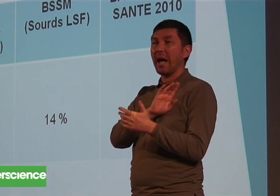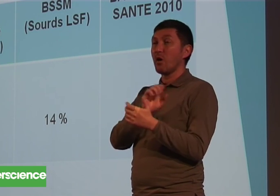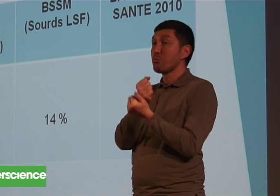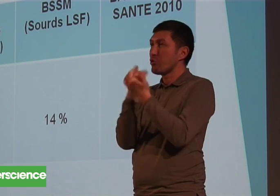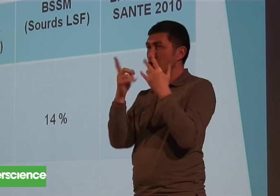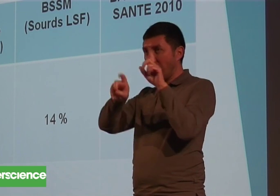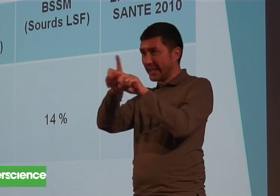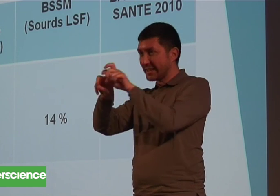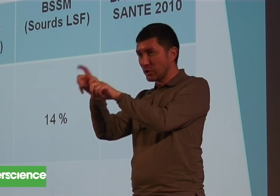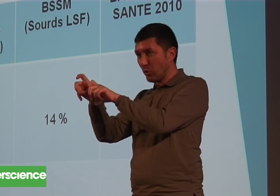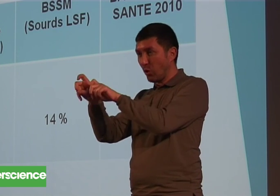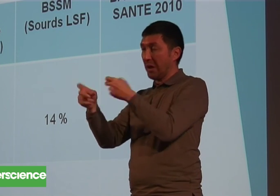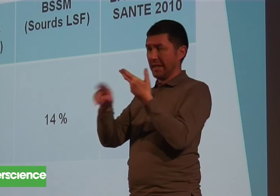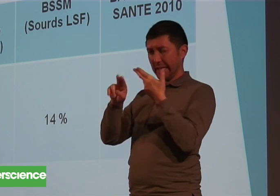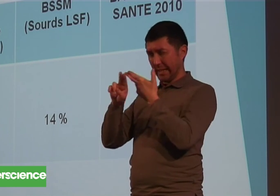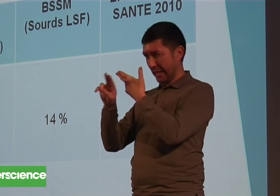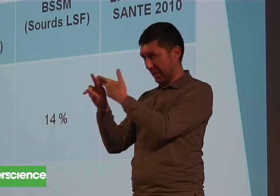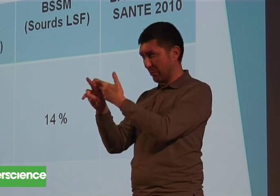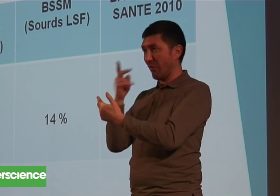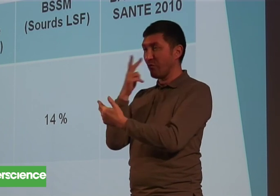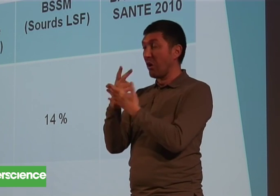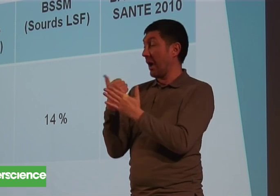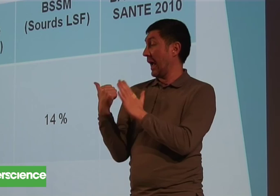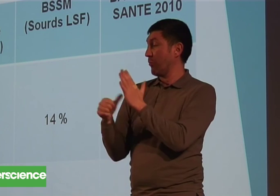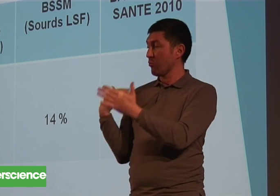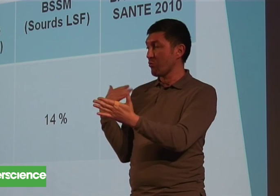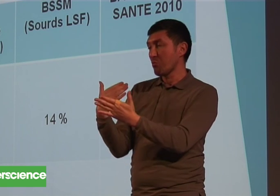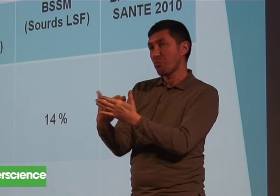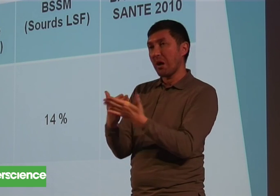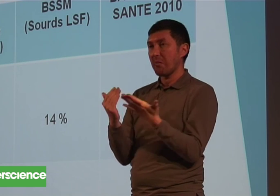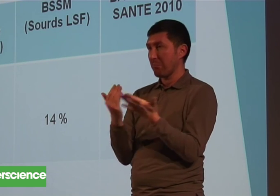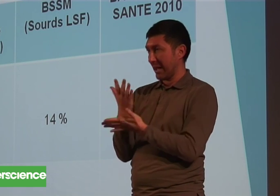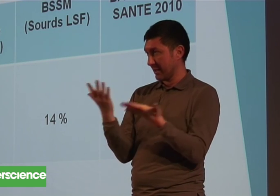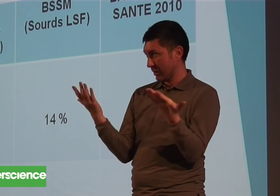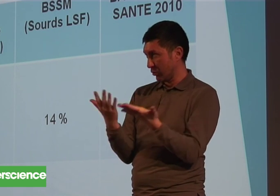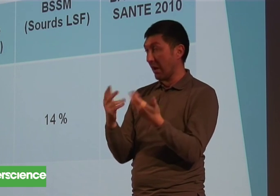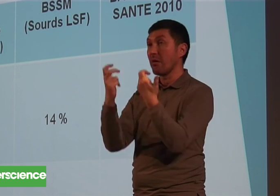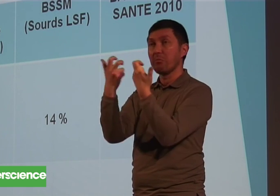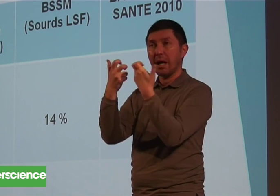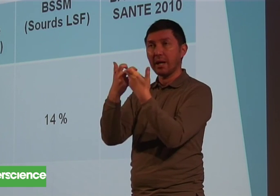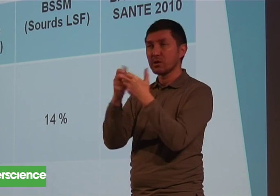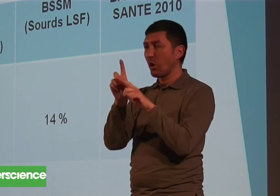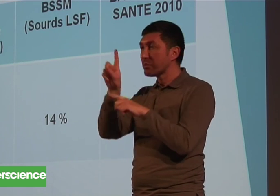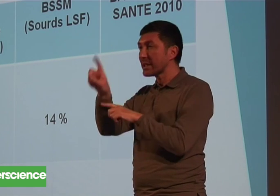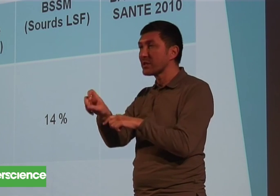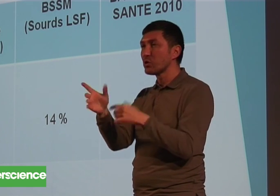qui portent sur l'état des personnes durant le dernier mois. On demande par exemple dans quelle mesure les personnes se sont senties